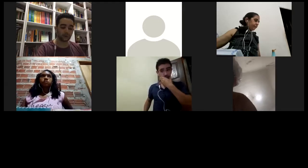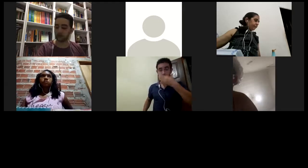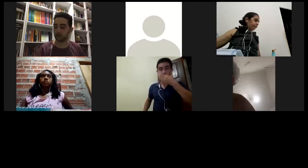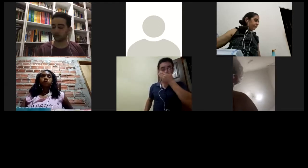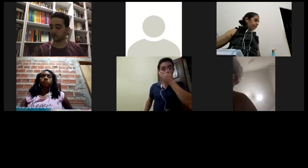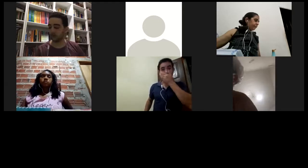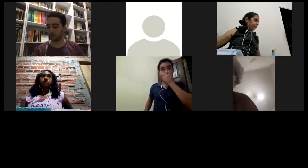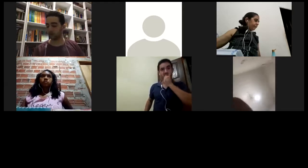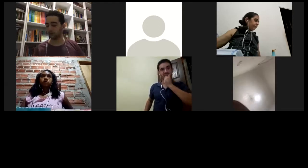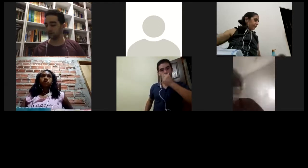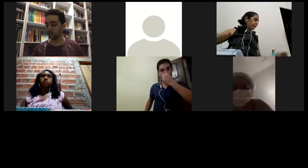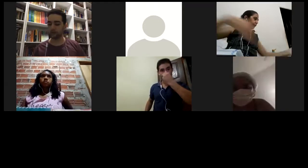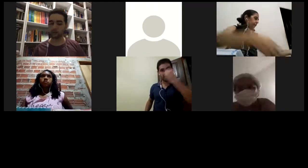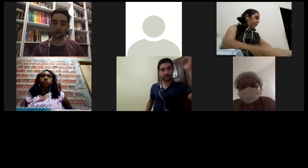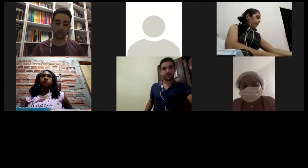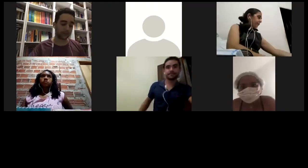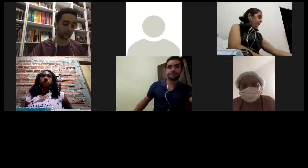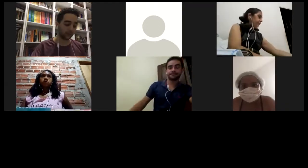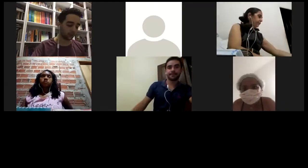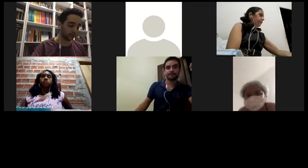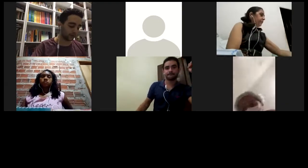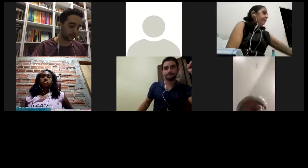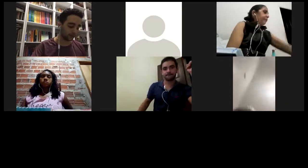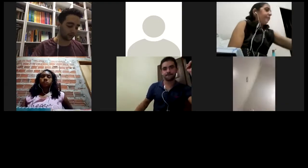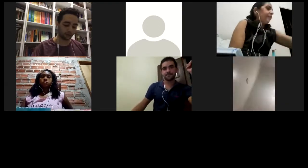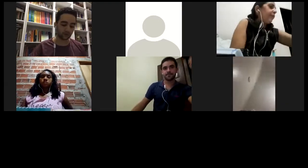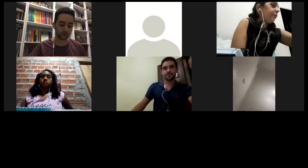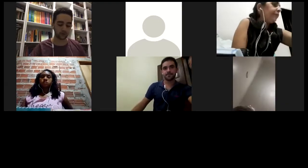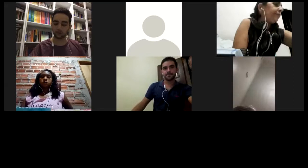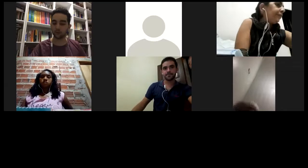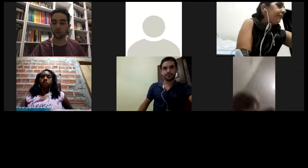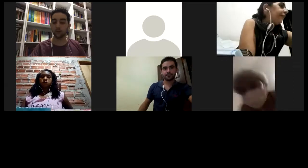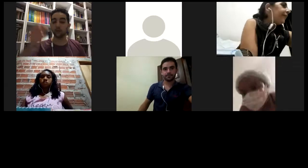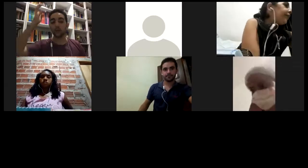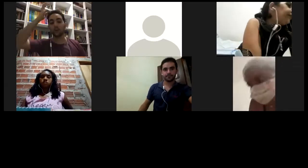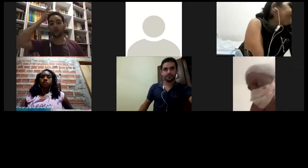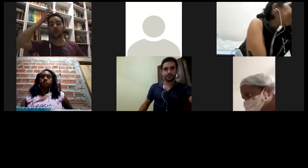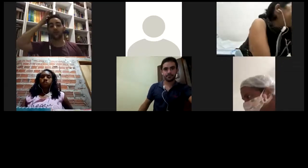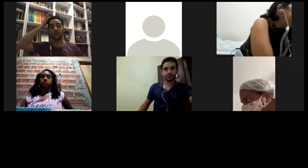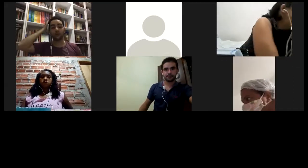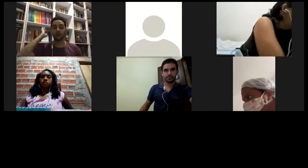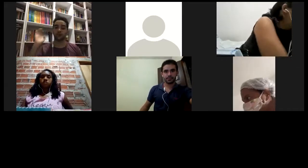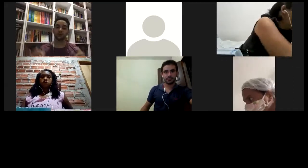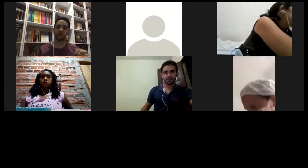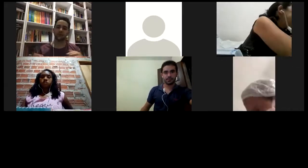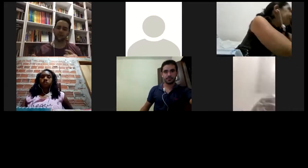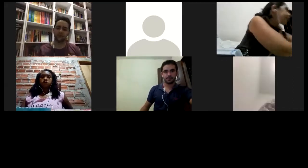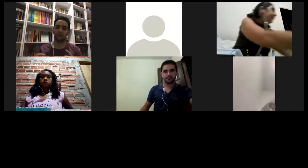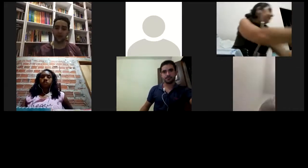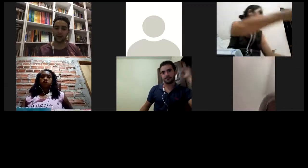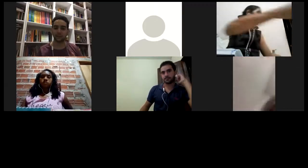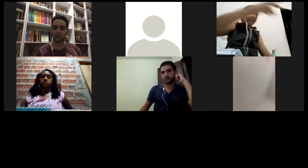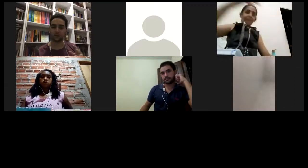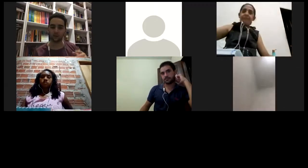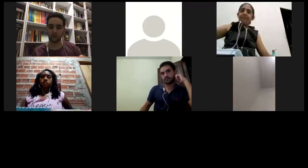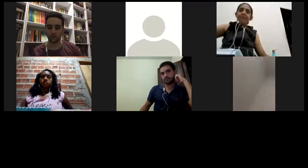Saudações, eu vou falando e vocês vão fazendo. Essa parte eu não estou fazendo junto com vocês tudo, porque a gente já viu. Então é para vocês